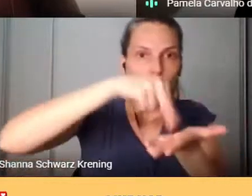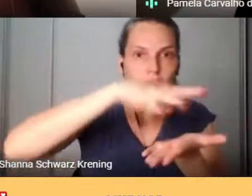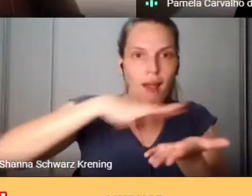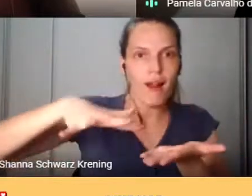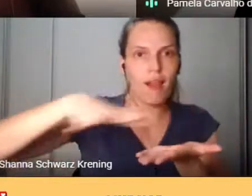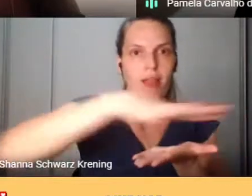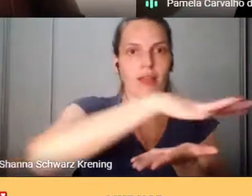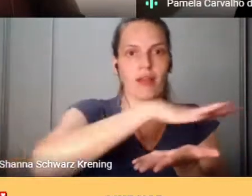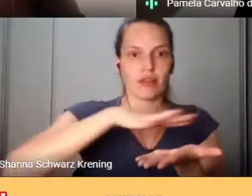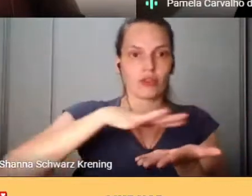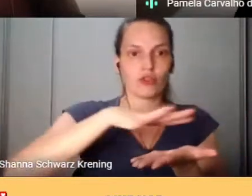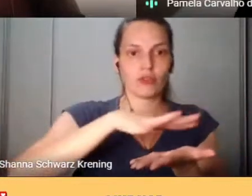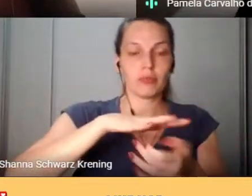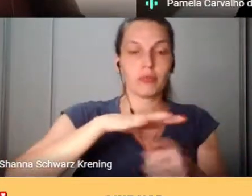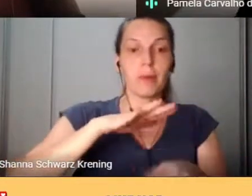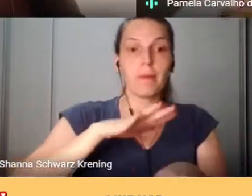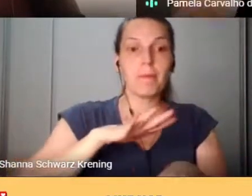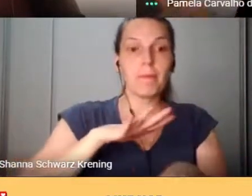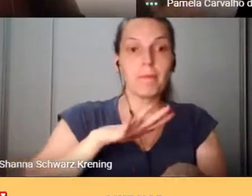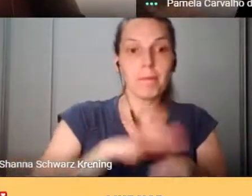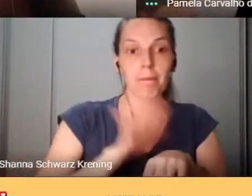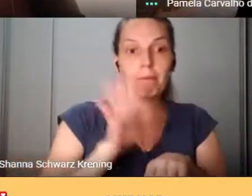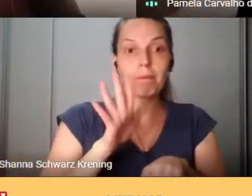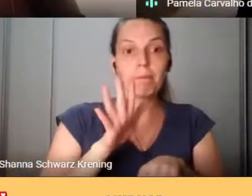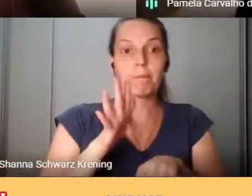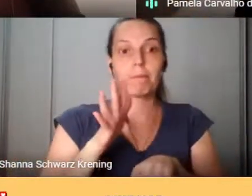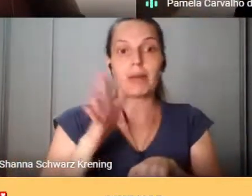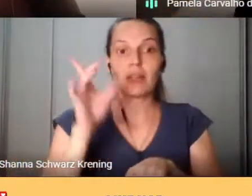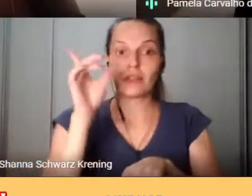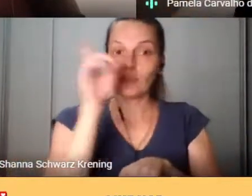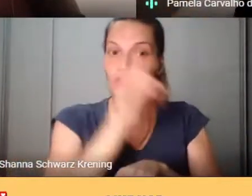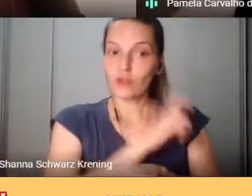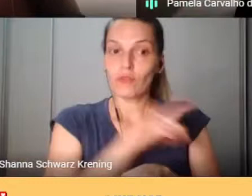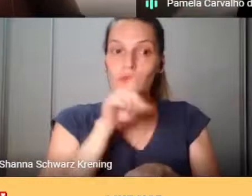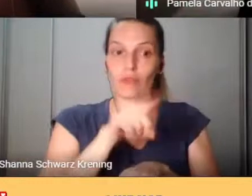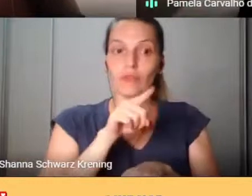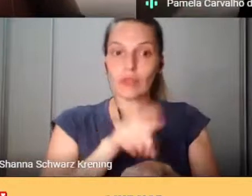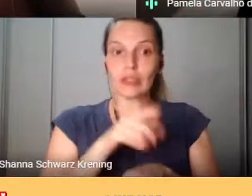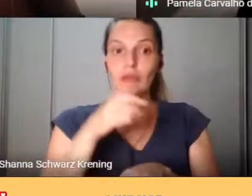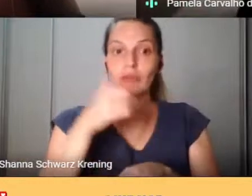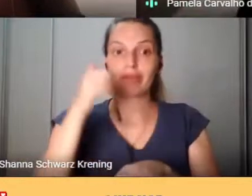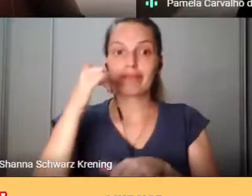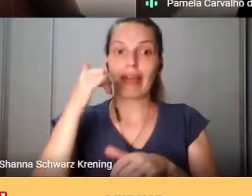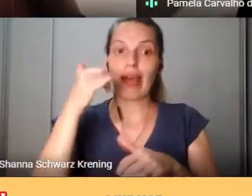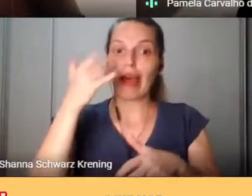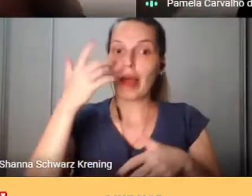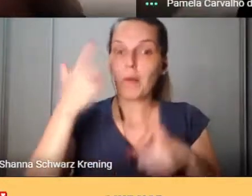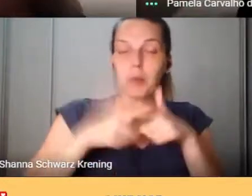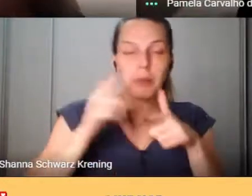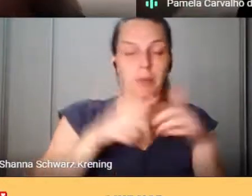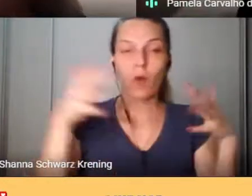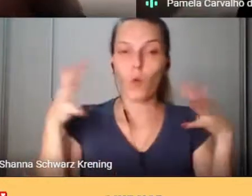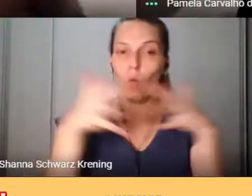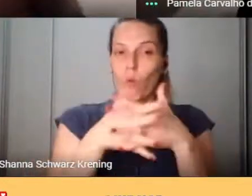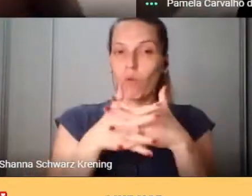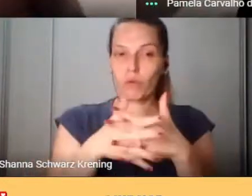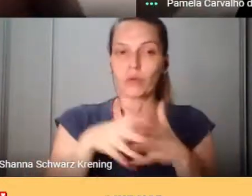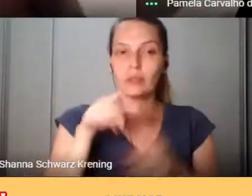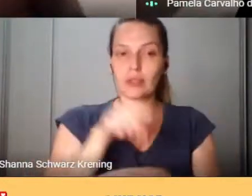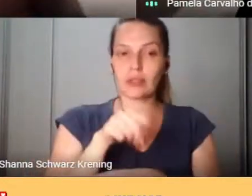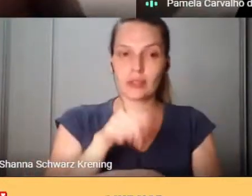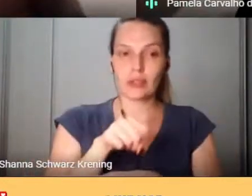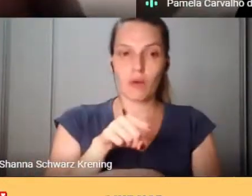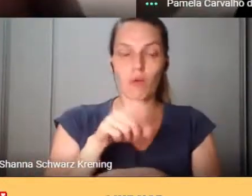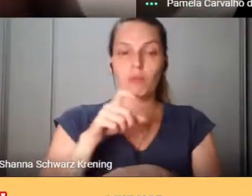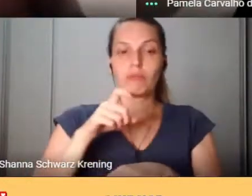ter equívocos como de que o nosso tempo está sendo gasto no virtual não é ao mesmo tempo que a gente está